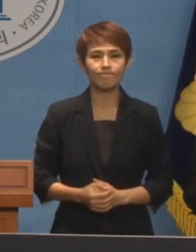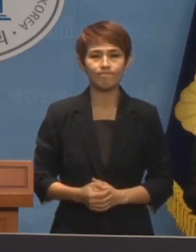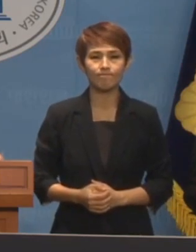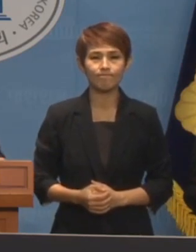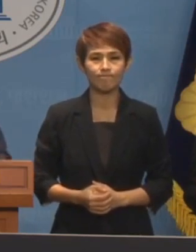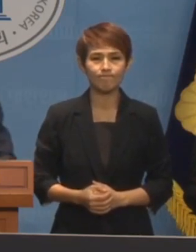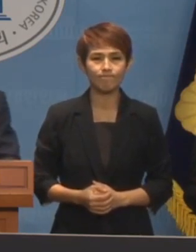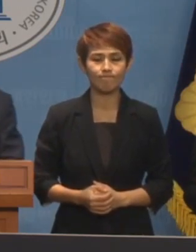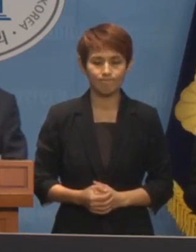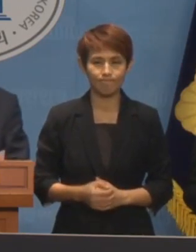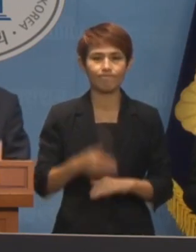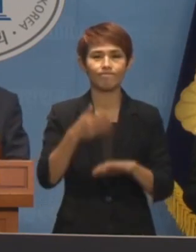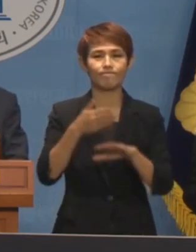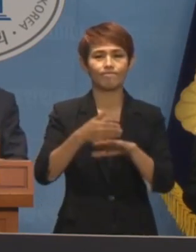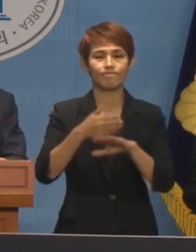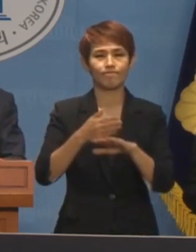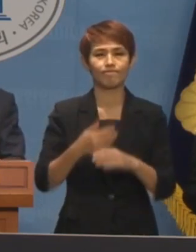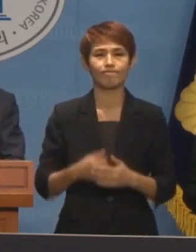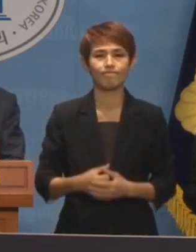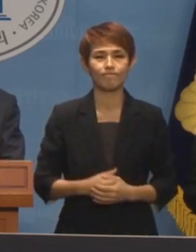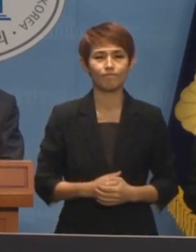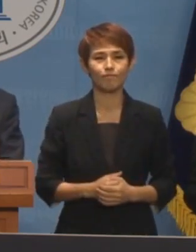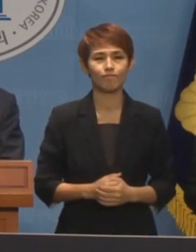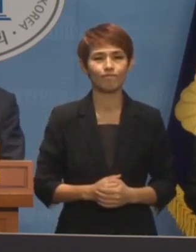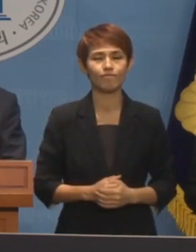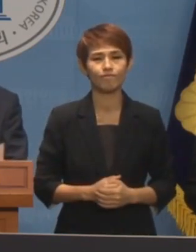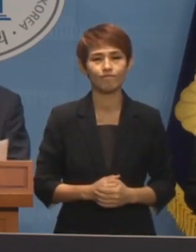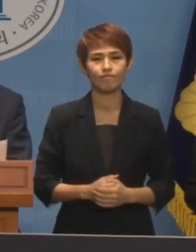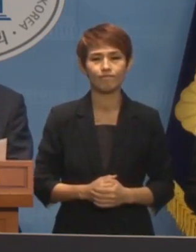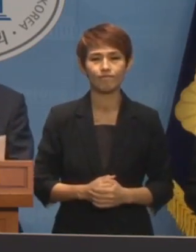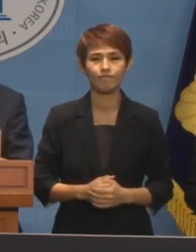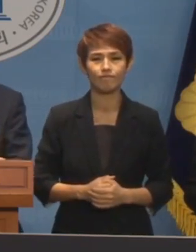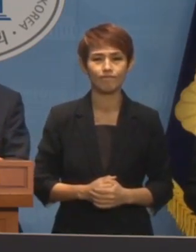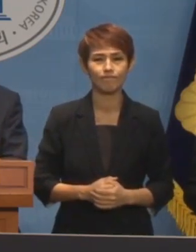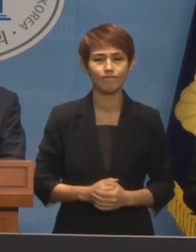네, 발언 감사합니다.